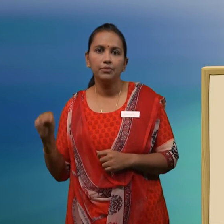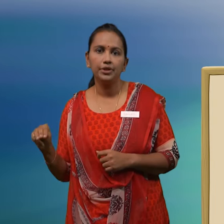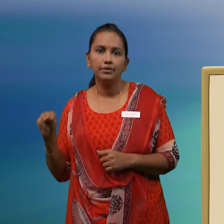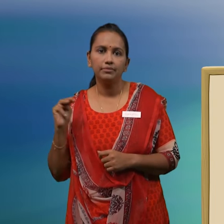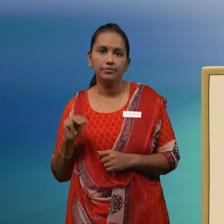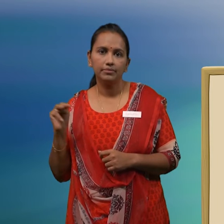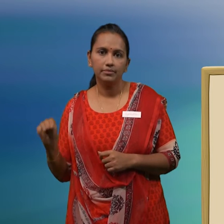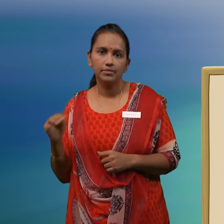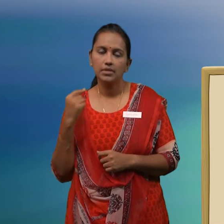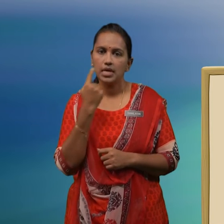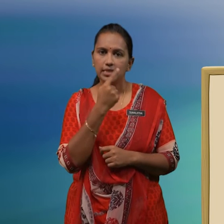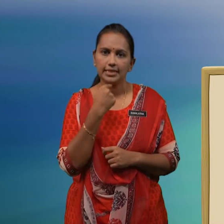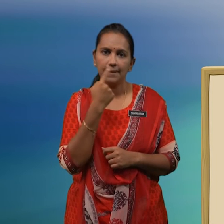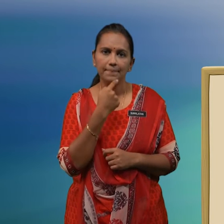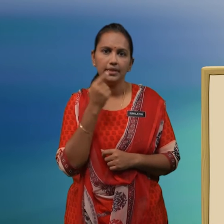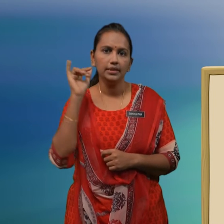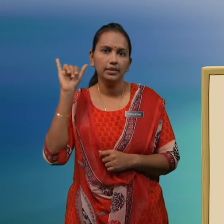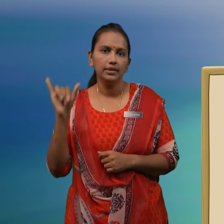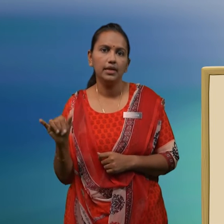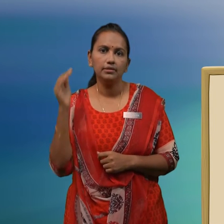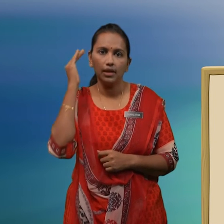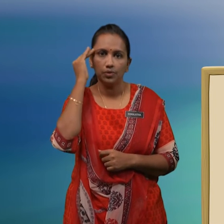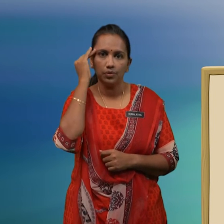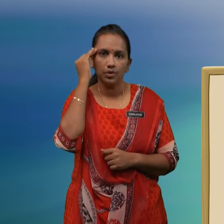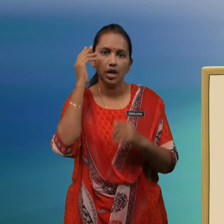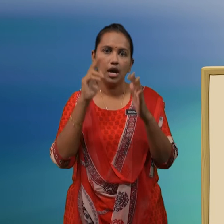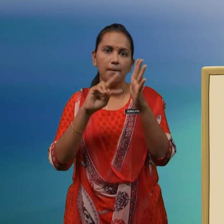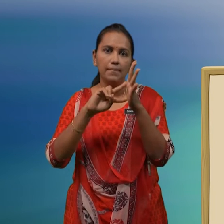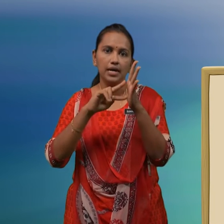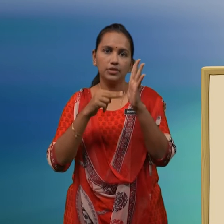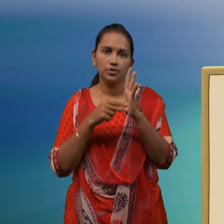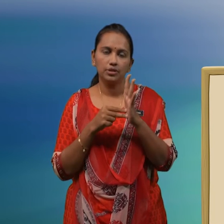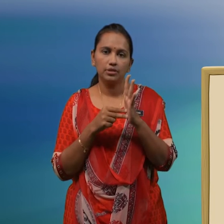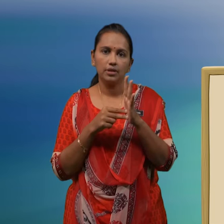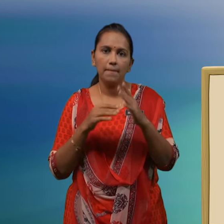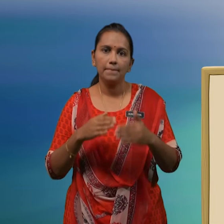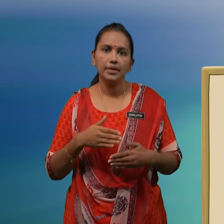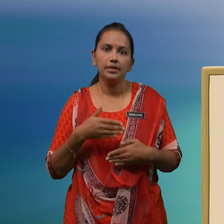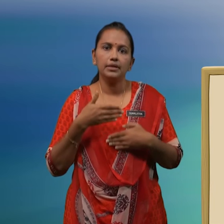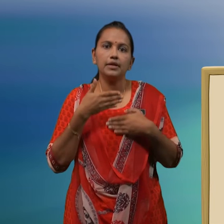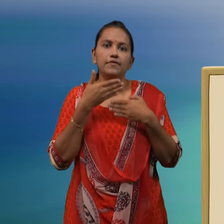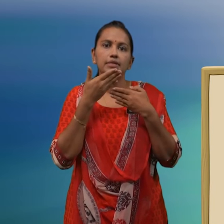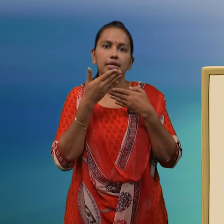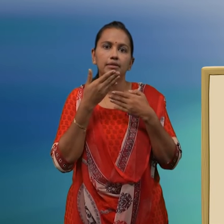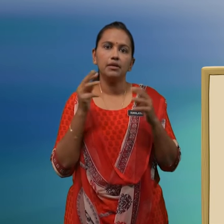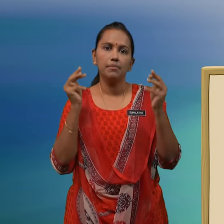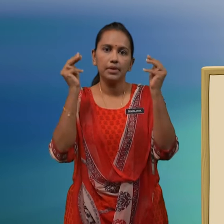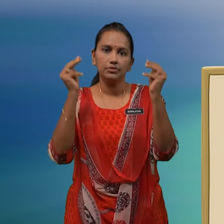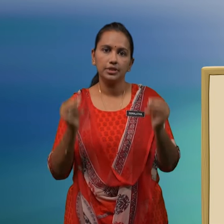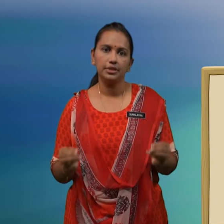Murid-murid, siapa yang tahu maksud pernafasan manusia?